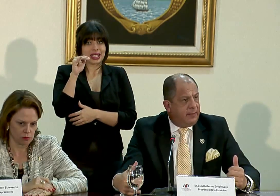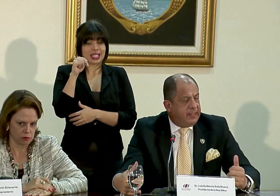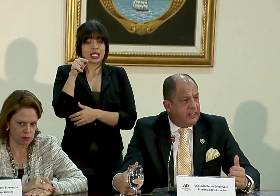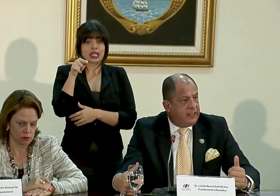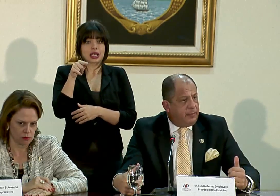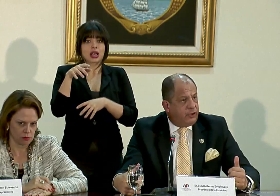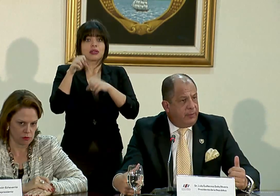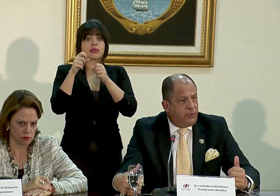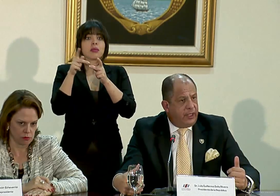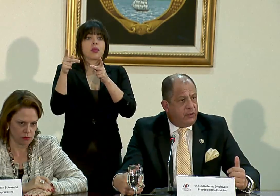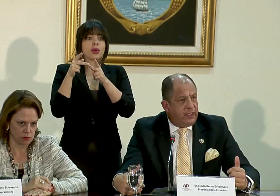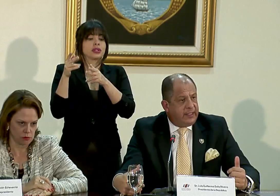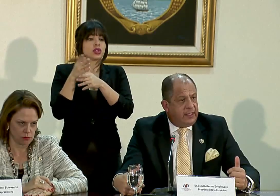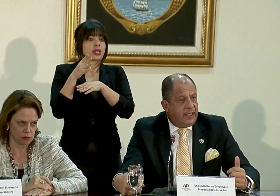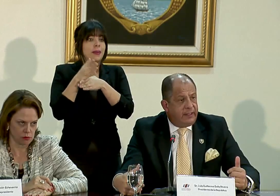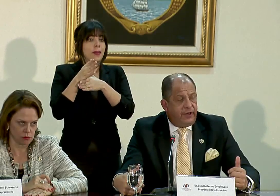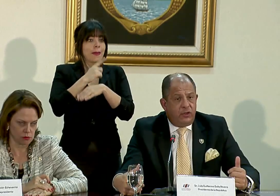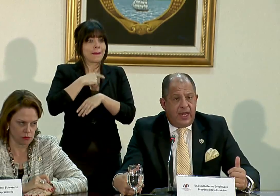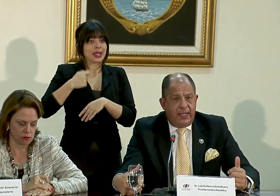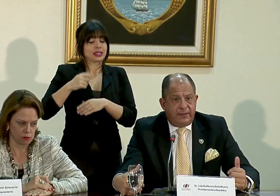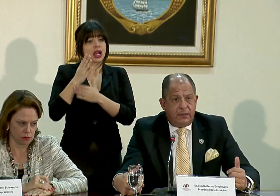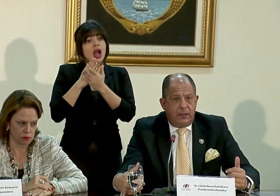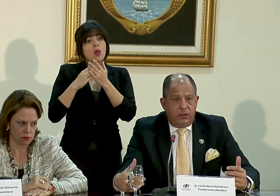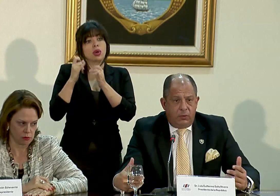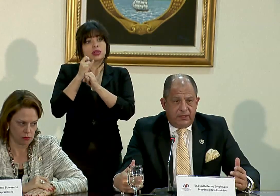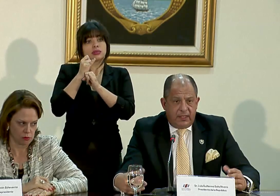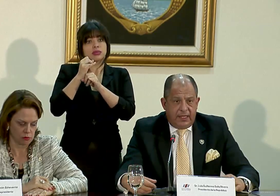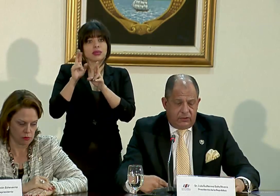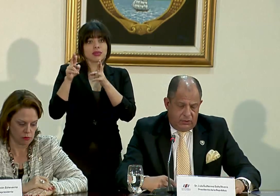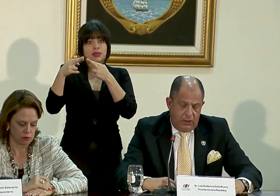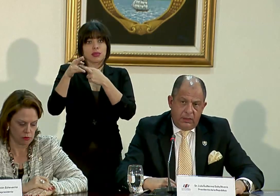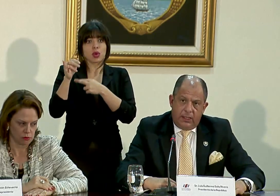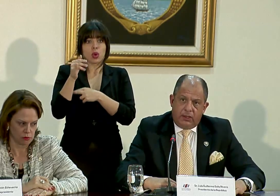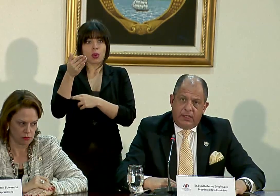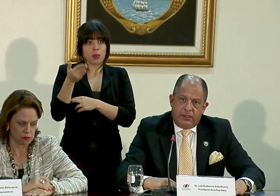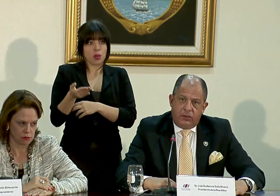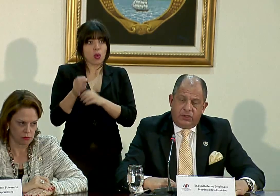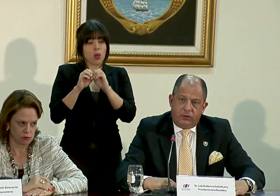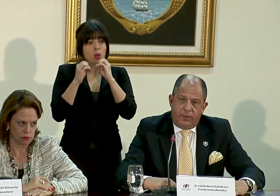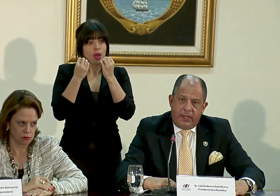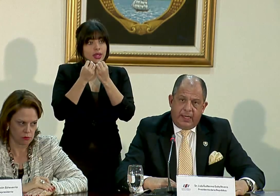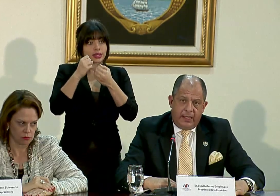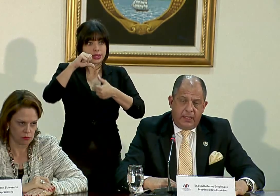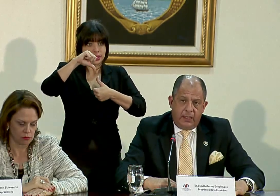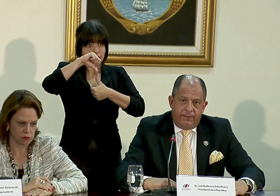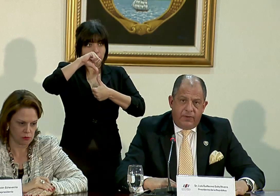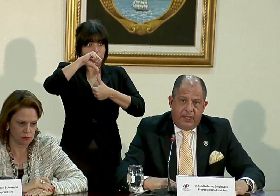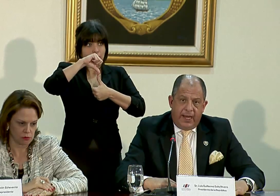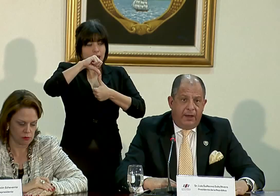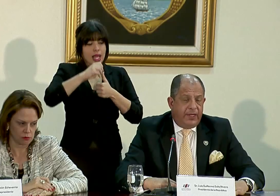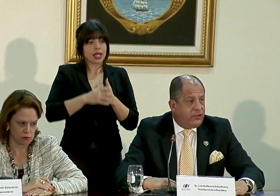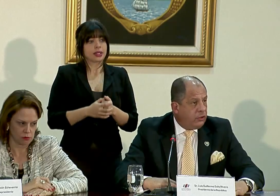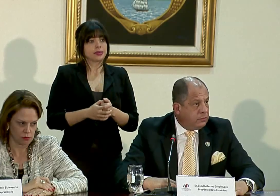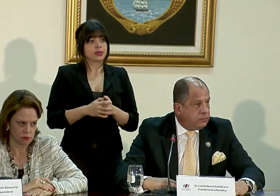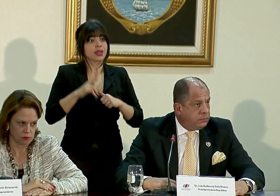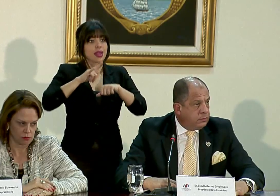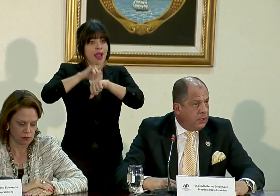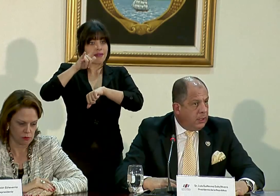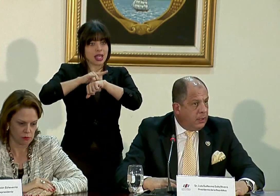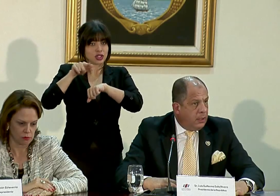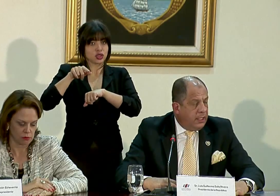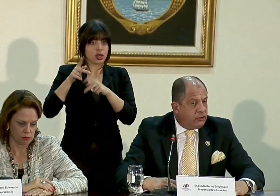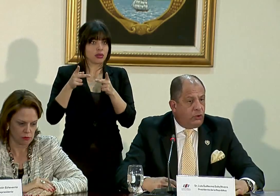que ejercen la presidenta pro-témpore de algunas entidades regionales, como es el caso de la Organización Centroamericana de Aviación.